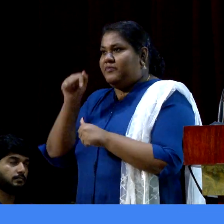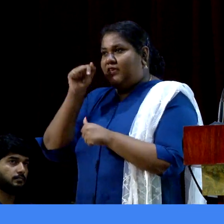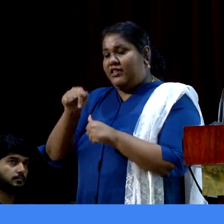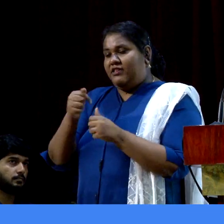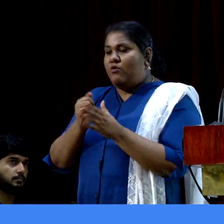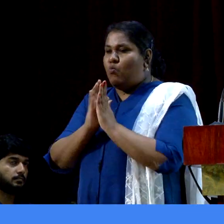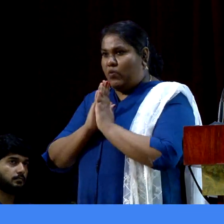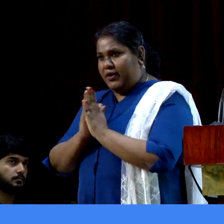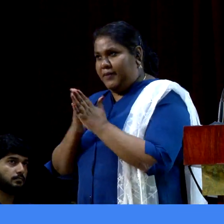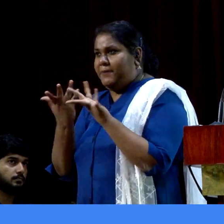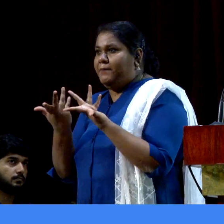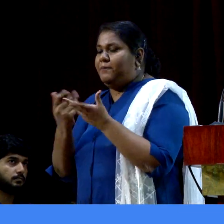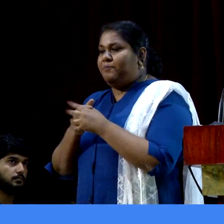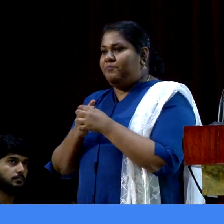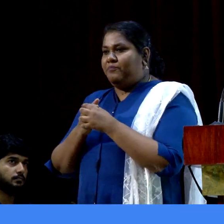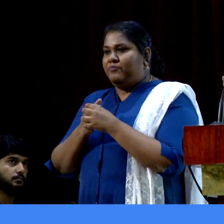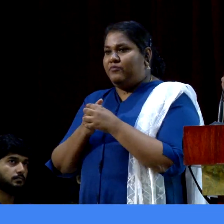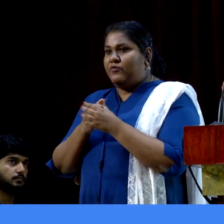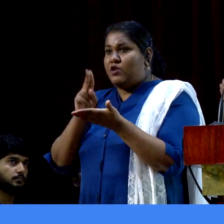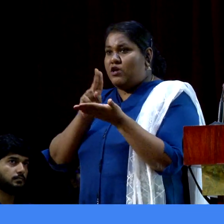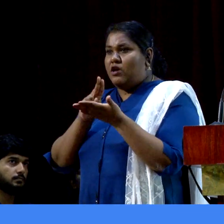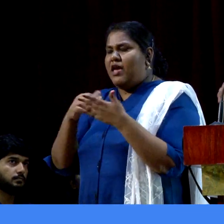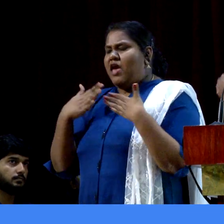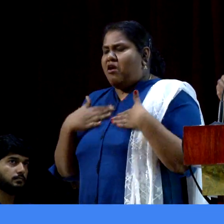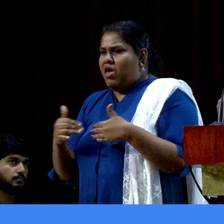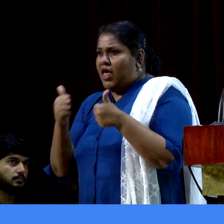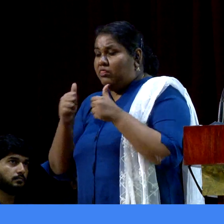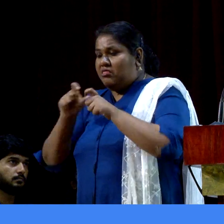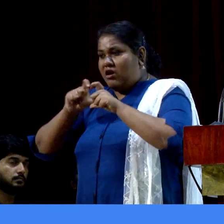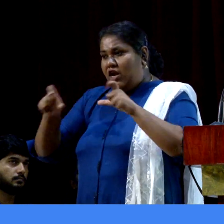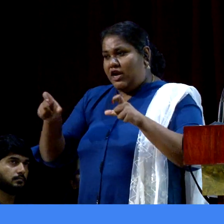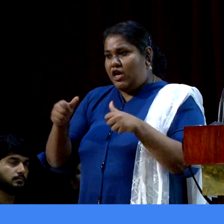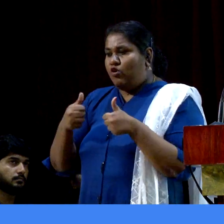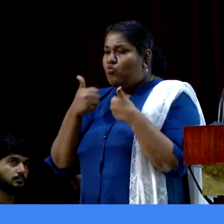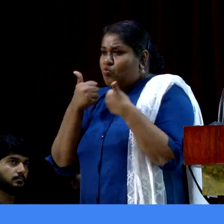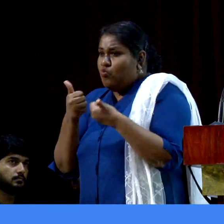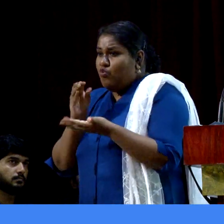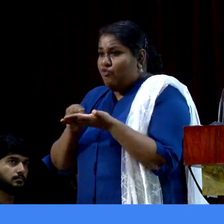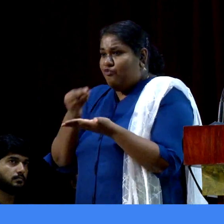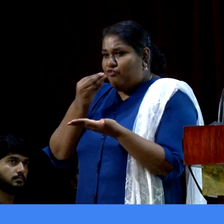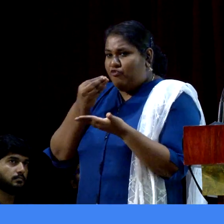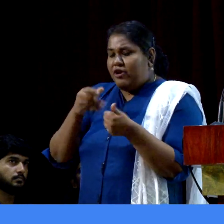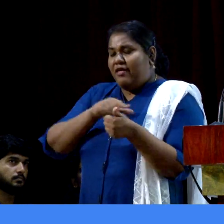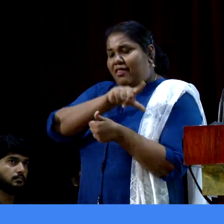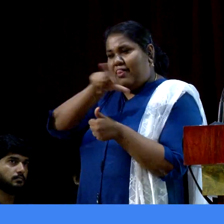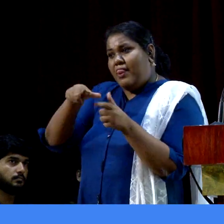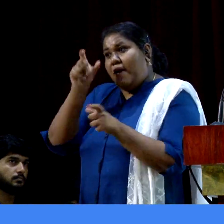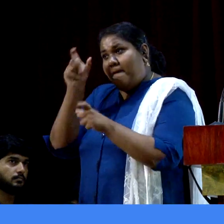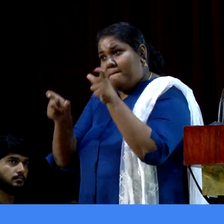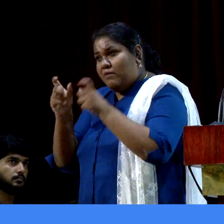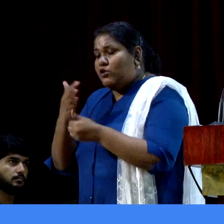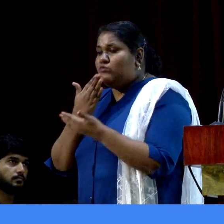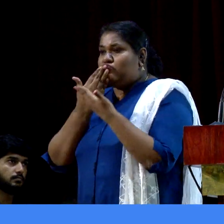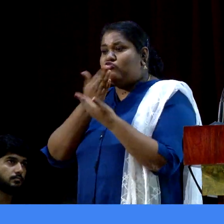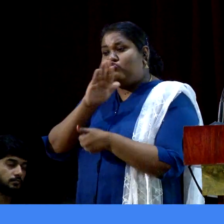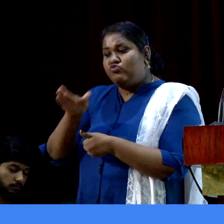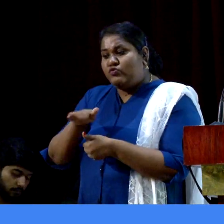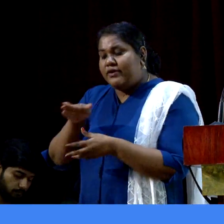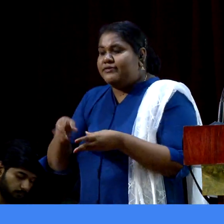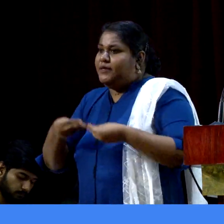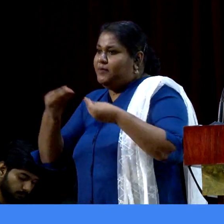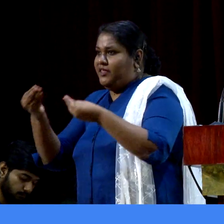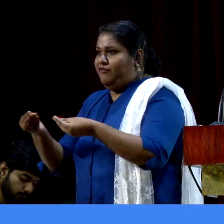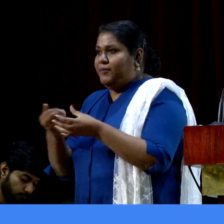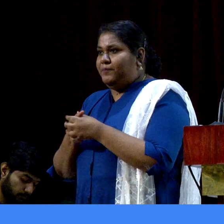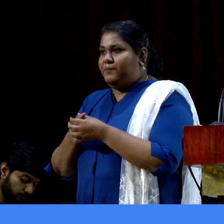வழங்கி இன்றைக்கும் தி நியூட்ரிஷன் ஹஸ் பீன் பேலன்ஸ்டு நியூட்ரிஷன் இஸ் பீங் டெலிவர்ட் டு தி ஸ்டூடெண்ட்ஸ்.